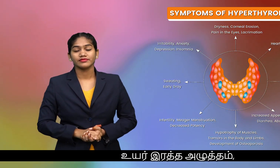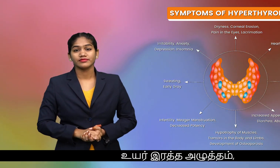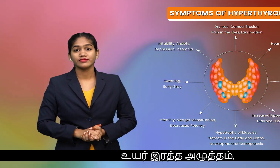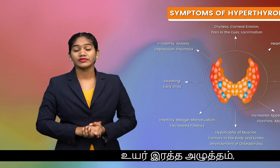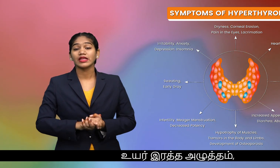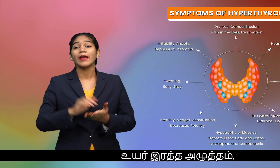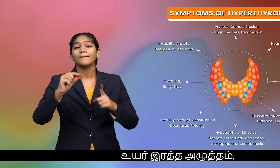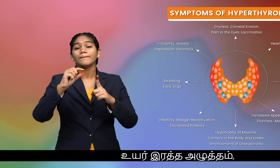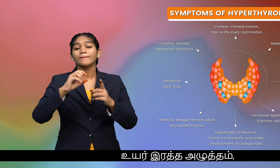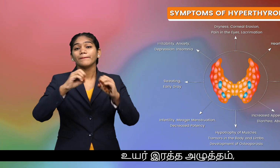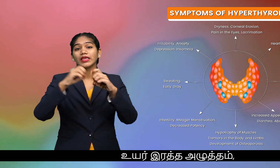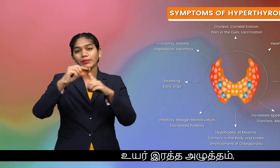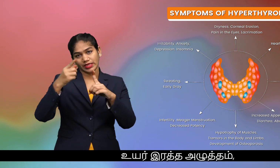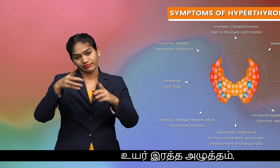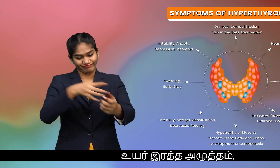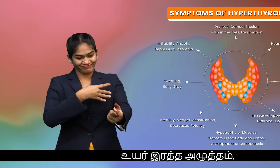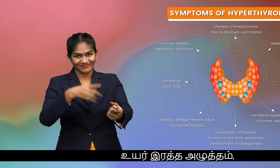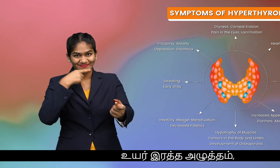உயர் இரத்த அழுத்தம்,